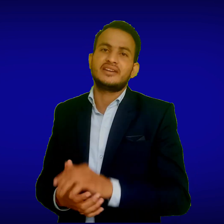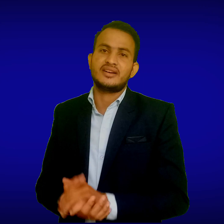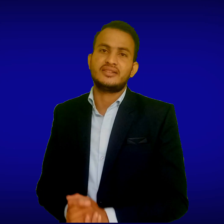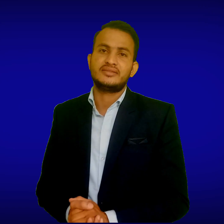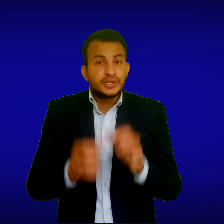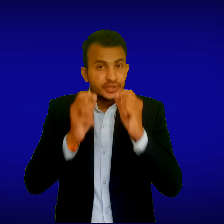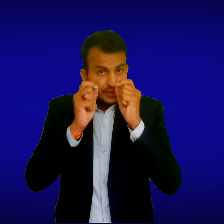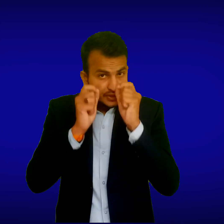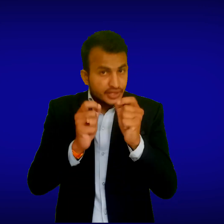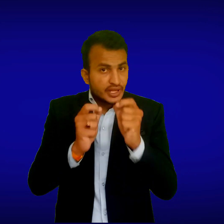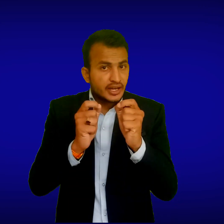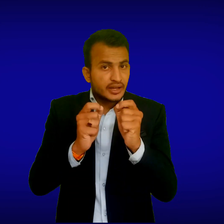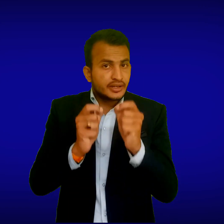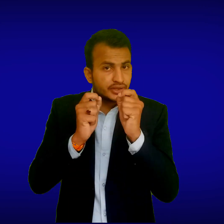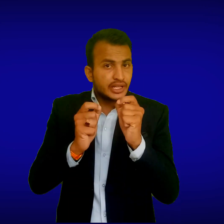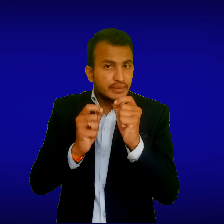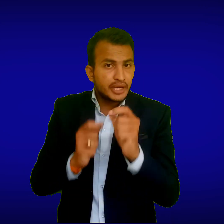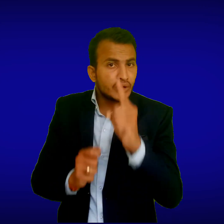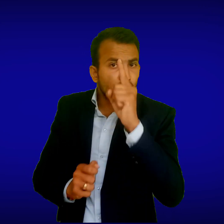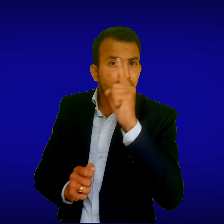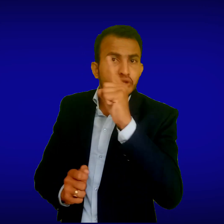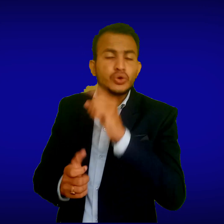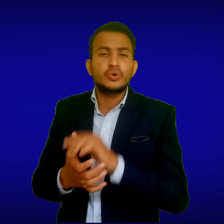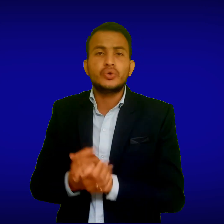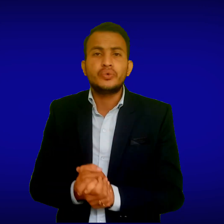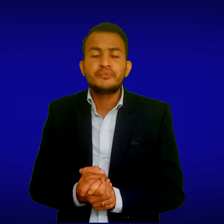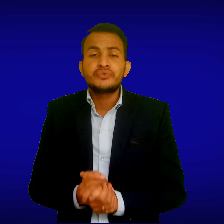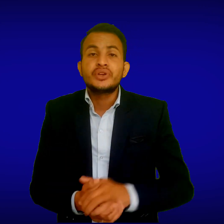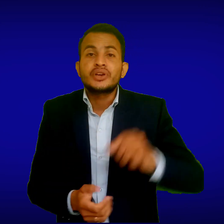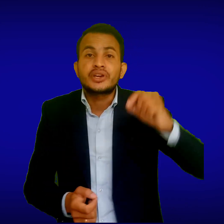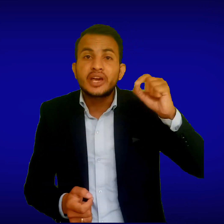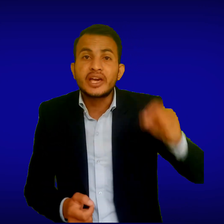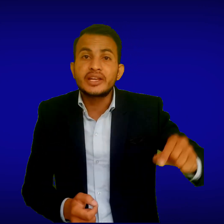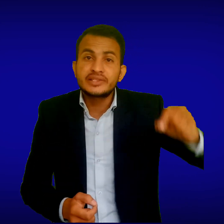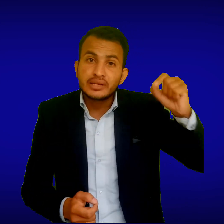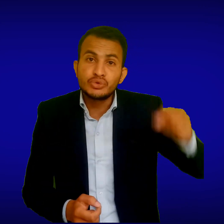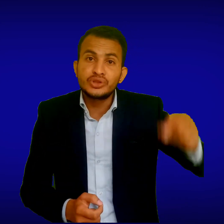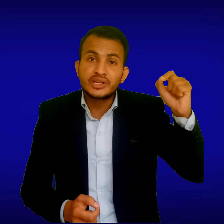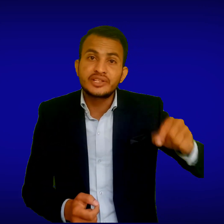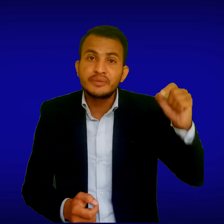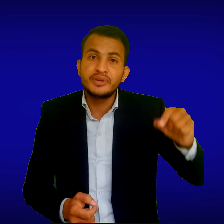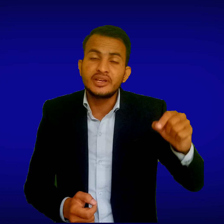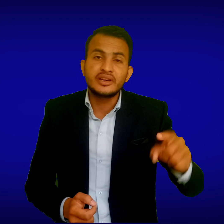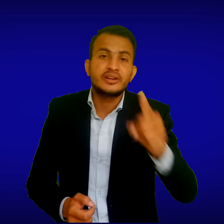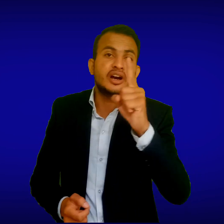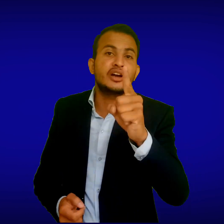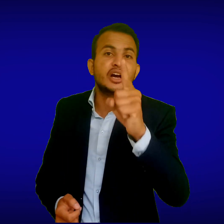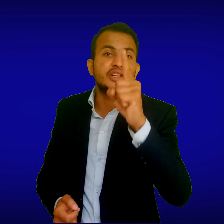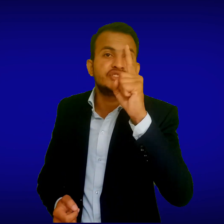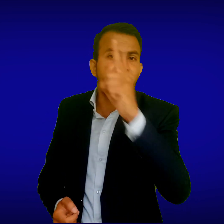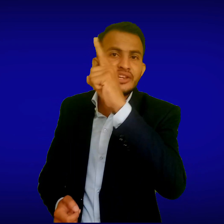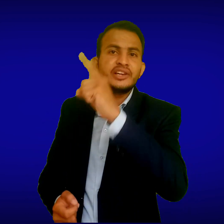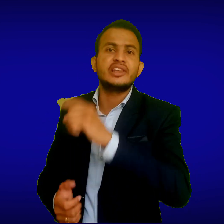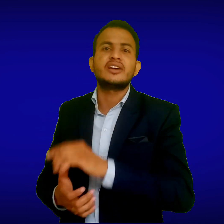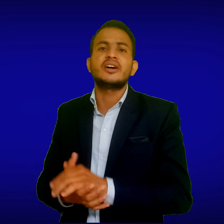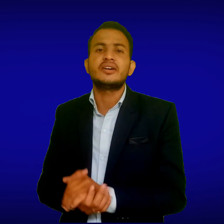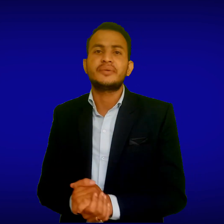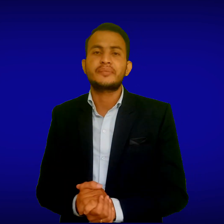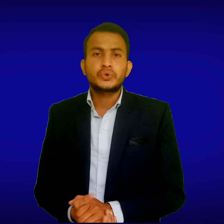निकलेगा। जिंदा रख दिल में उम्मीदों को, गहरे समुन्द्र से भी गंगा जल निकलेगा।